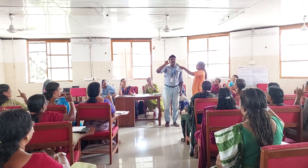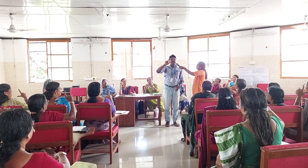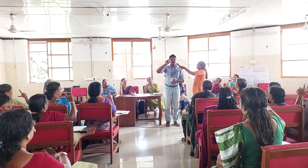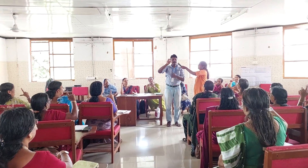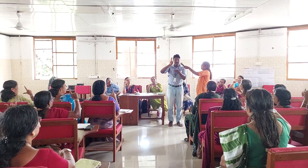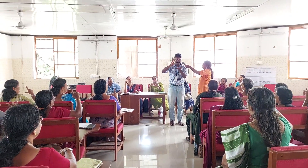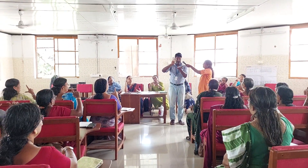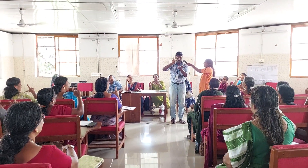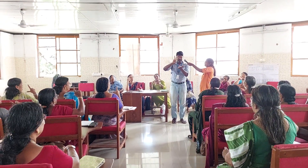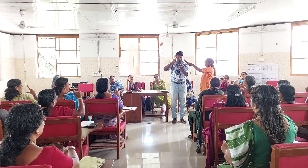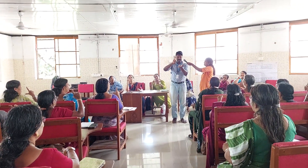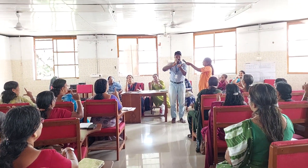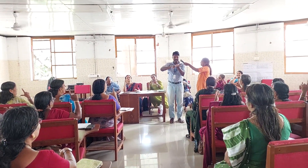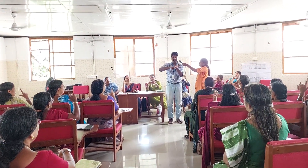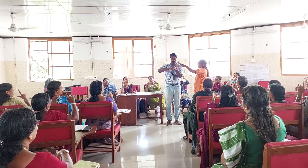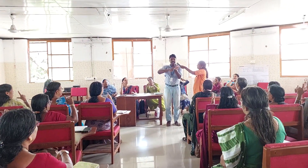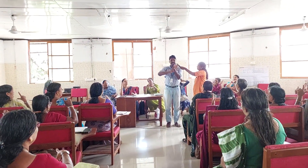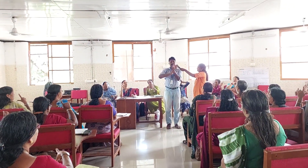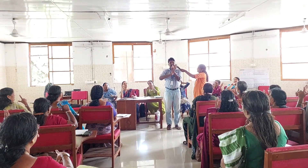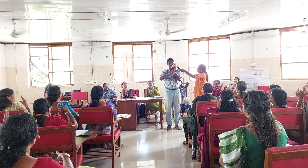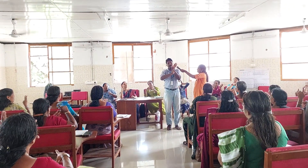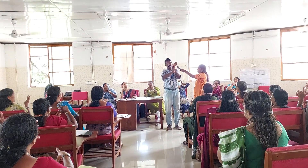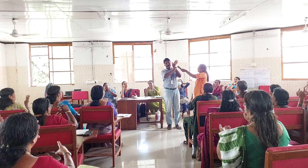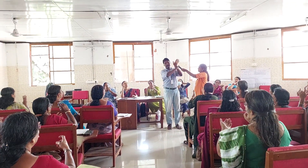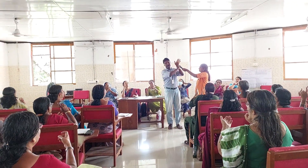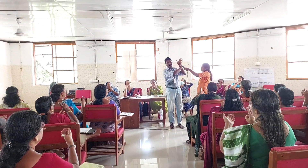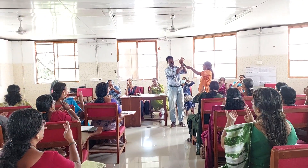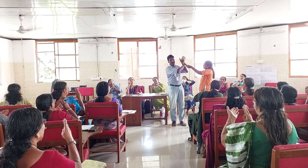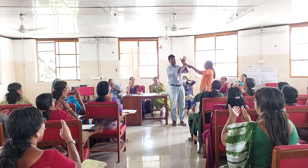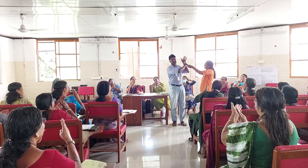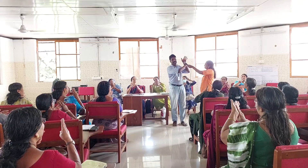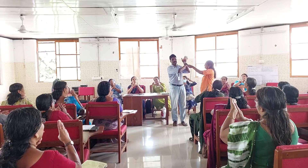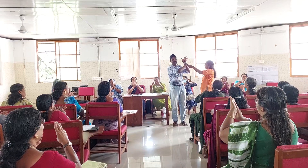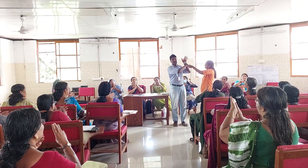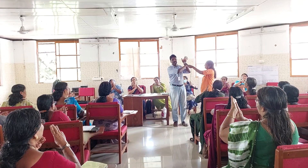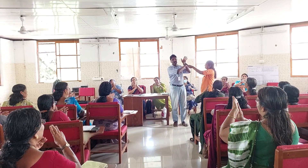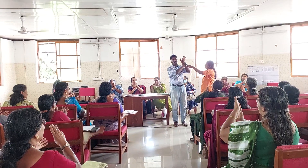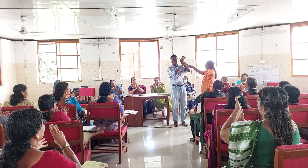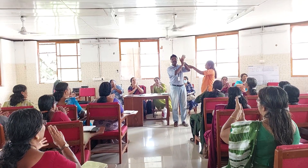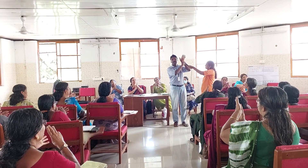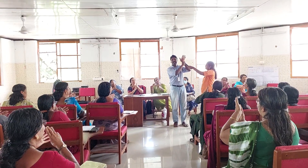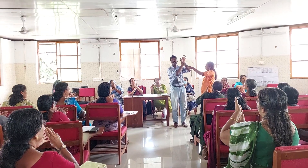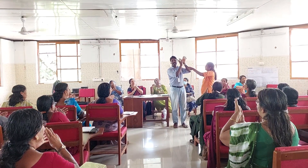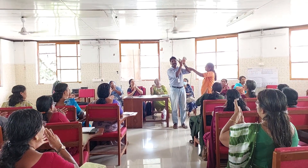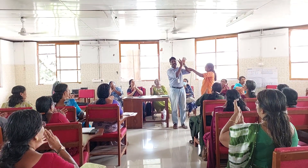എം. മൂന്ന് വിരൽ വെക്കാം, നമ്മുടെ ഉള്ളിൽ നിന്ന് കഴിയില്ല. എം. ഓക്കെ, ഒരു വിരൽ മടക്കിയാൽ അത് എന്നായി.